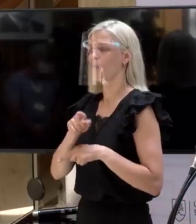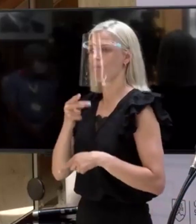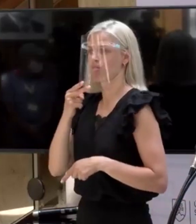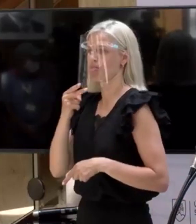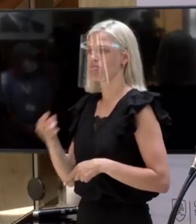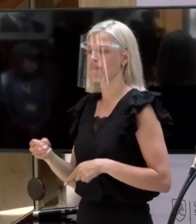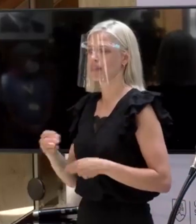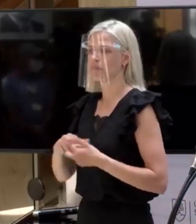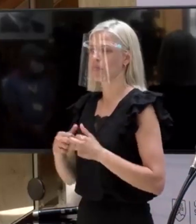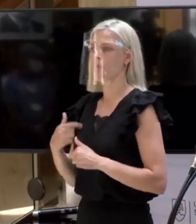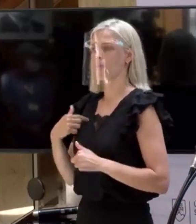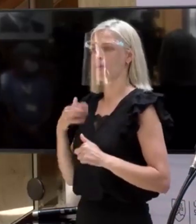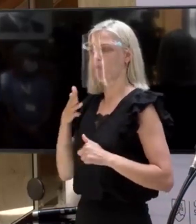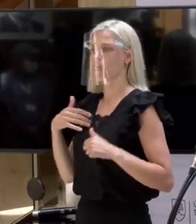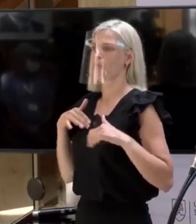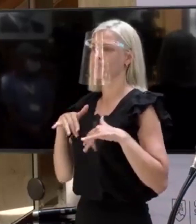by som bola toho súčasťou.